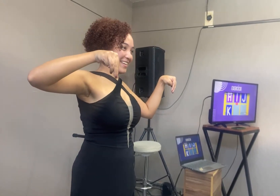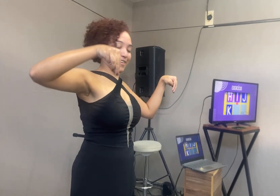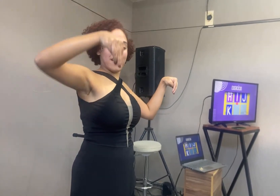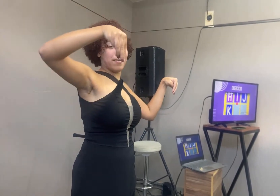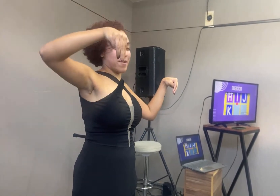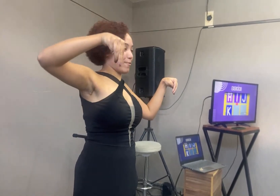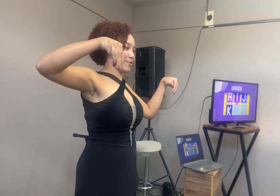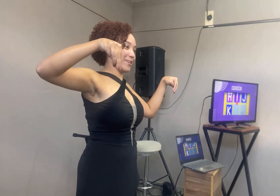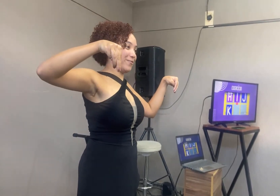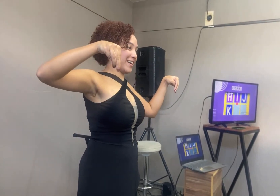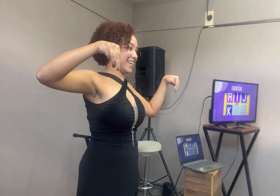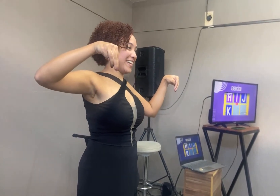aí minha mão dá pra baixo,